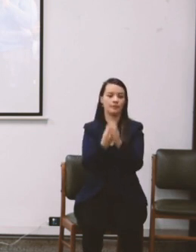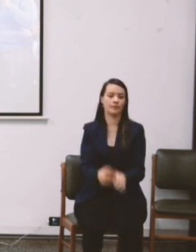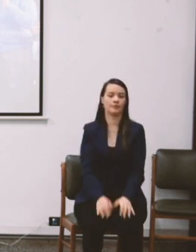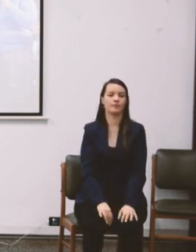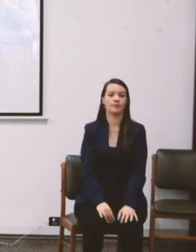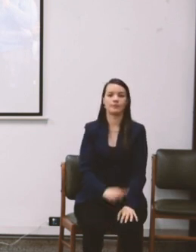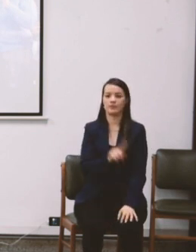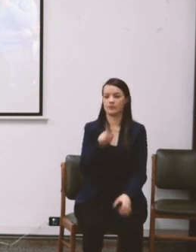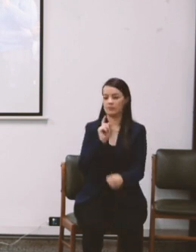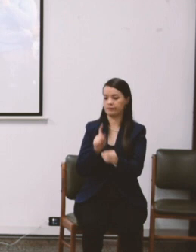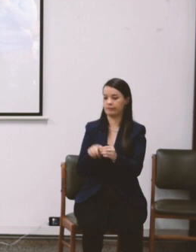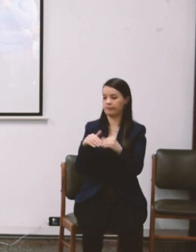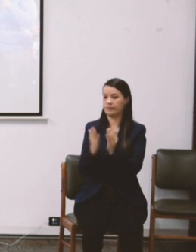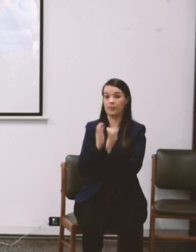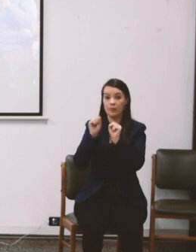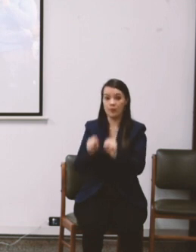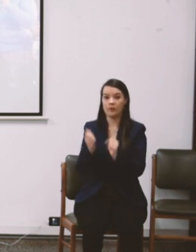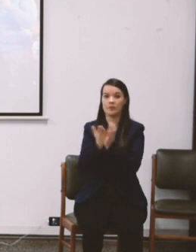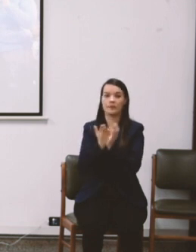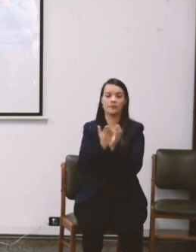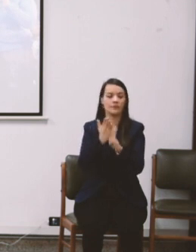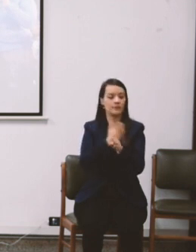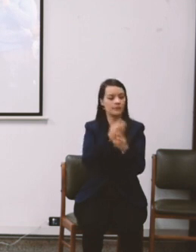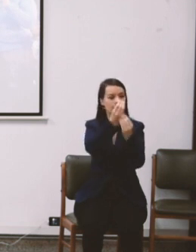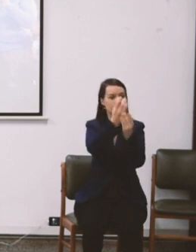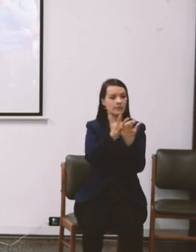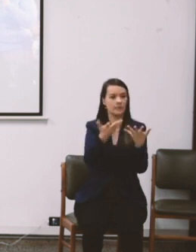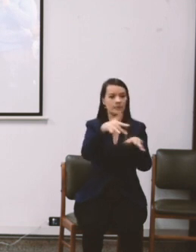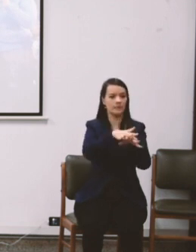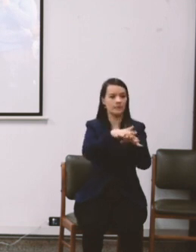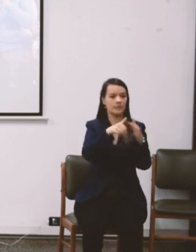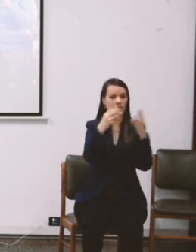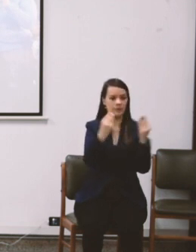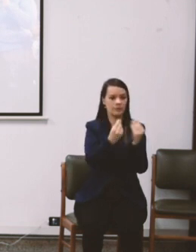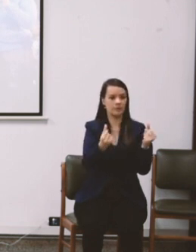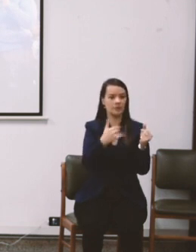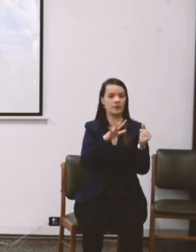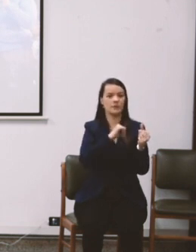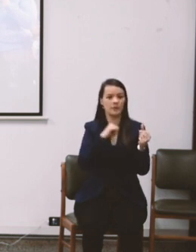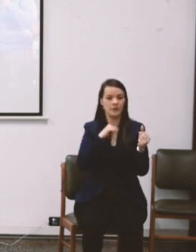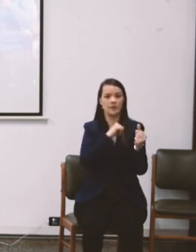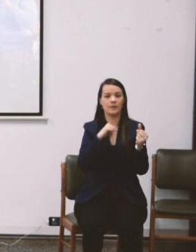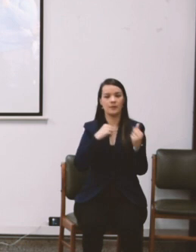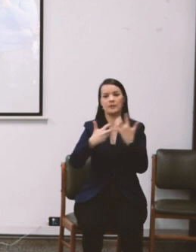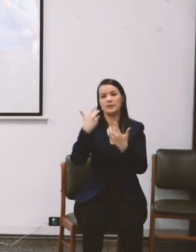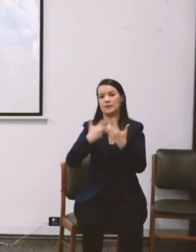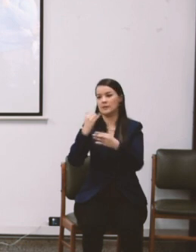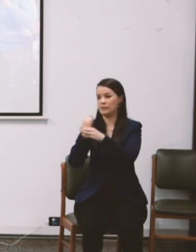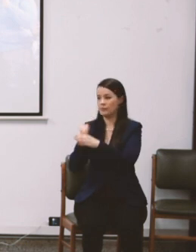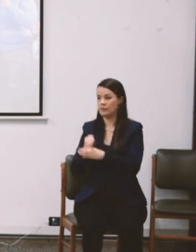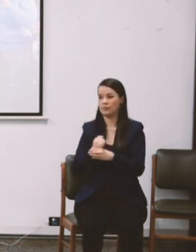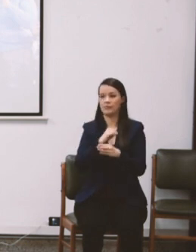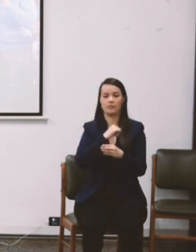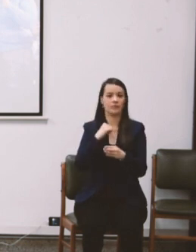estar en la escuela, pero se hace todo un desmonte de una estructura, se privatiza todo el sistema, y lo que hace es que muchos